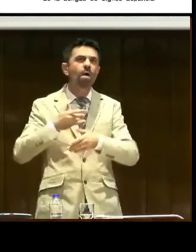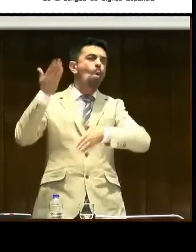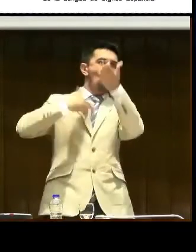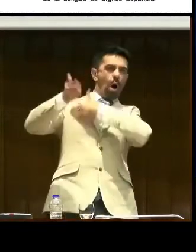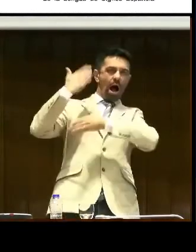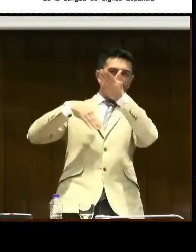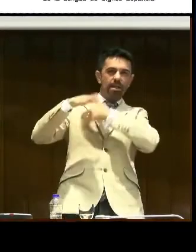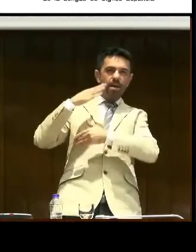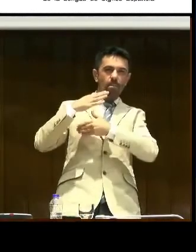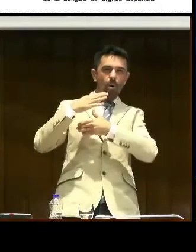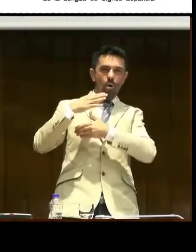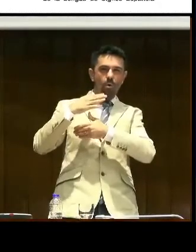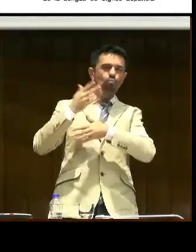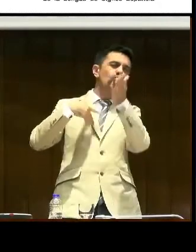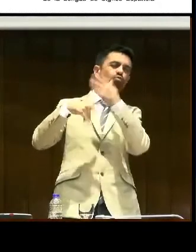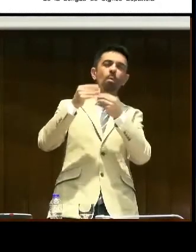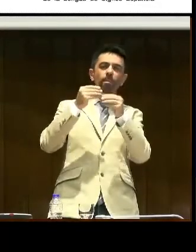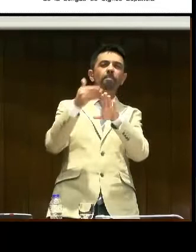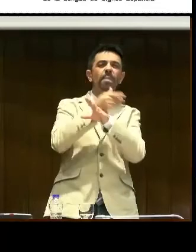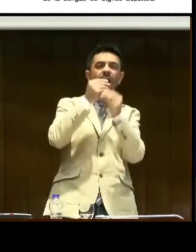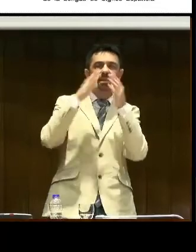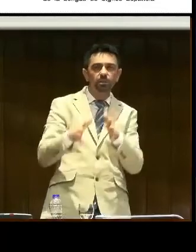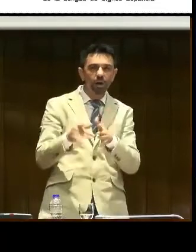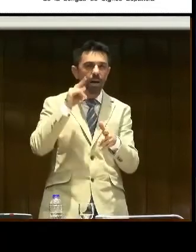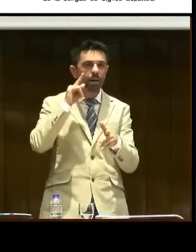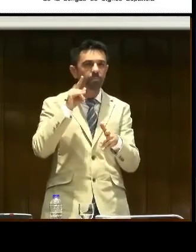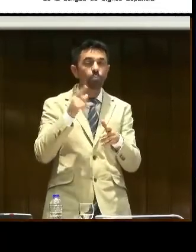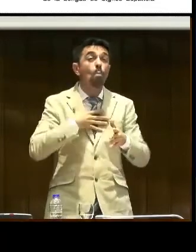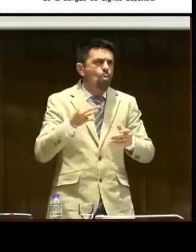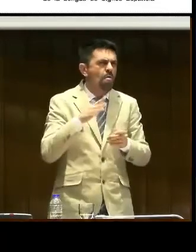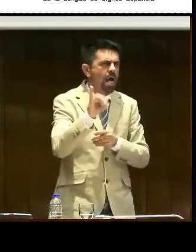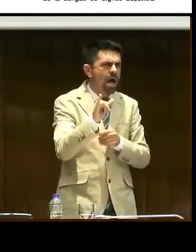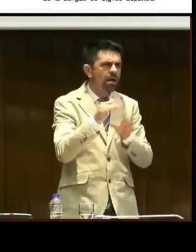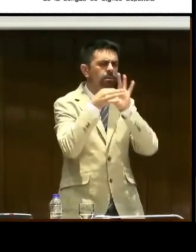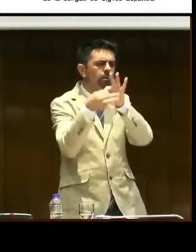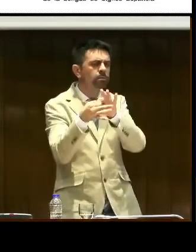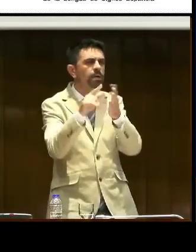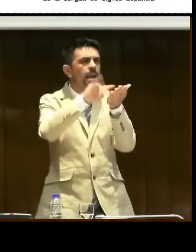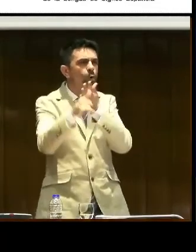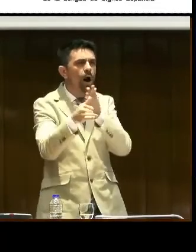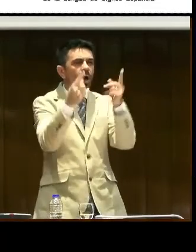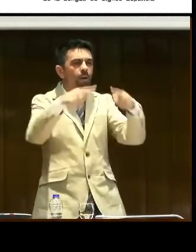entre lenguaje y música, hoy carece de ella.